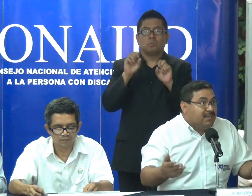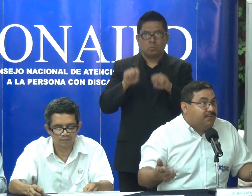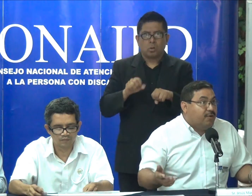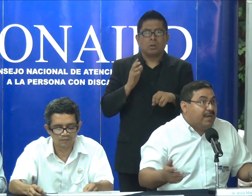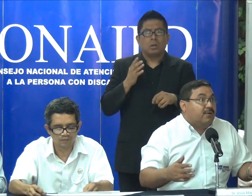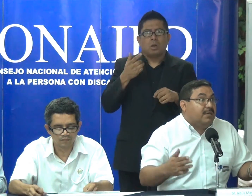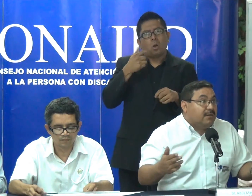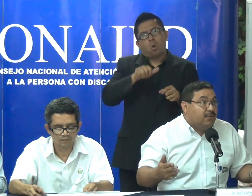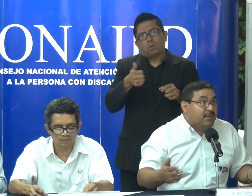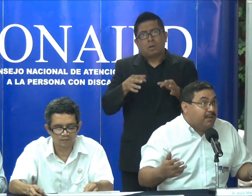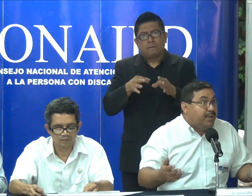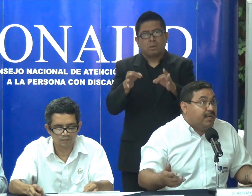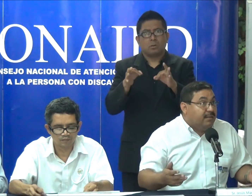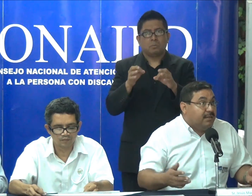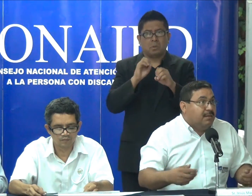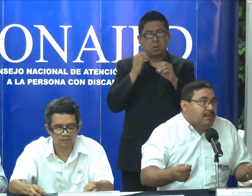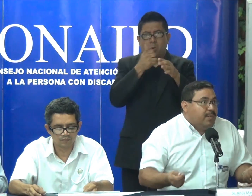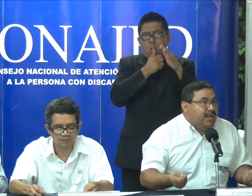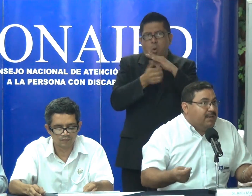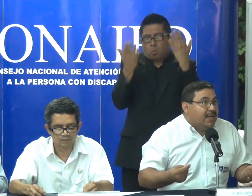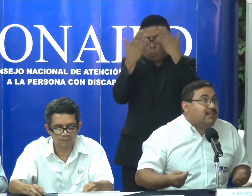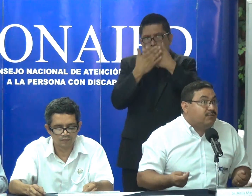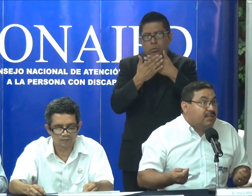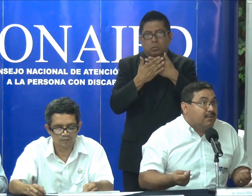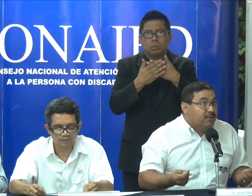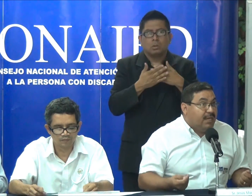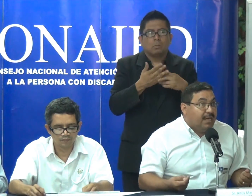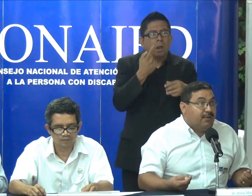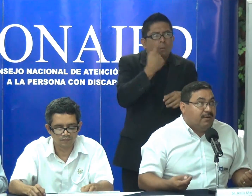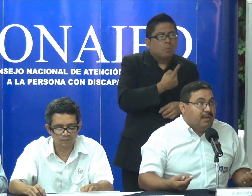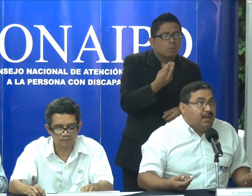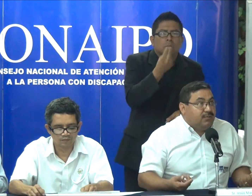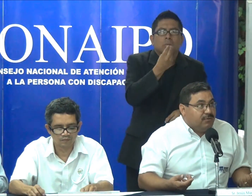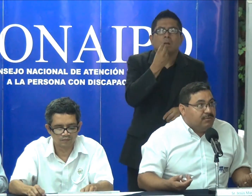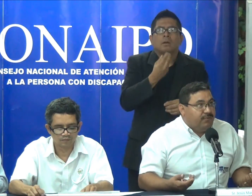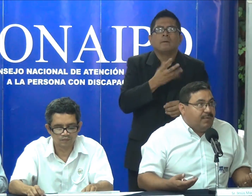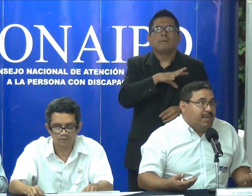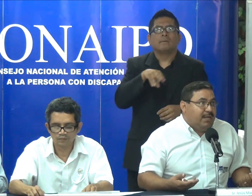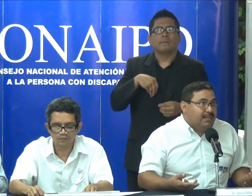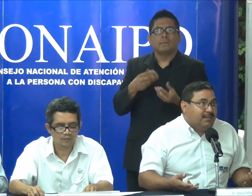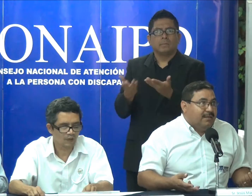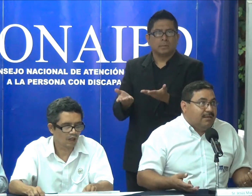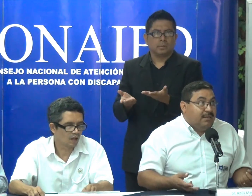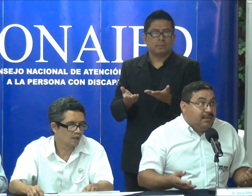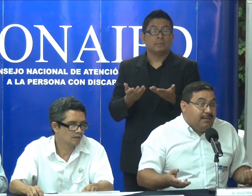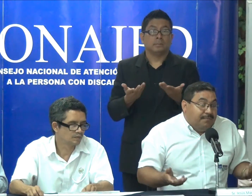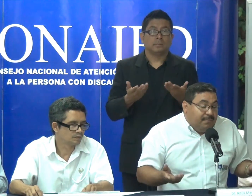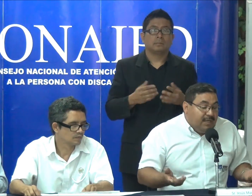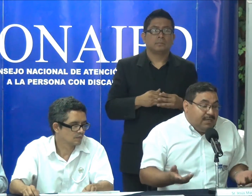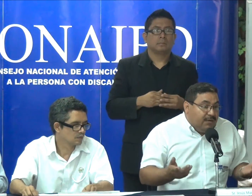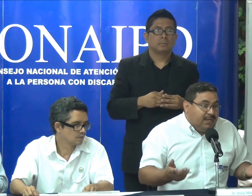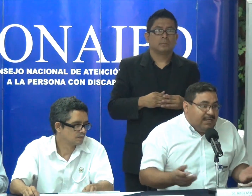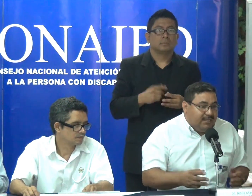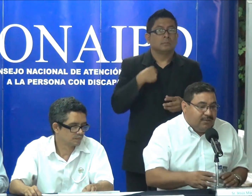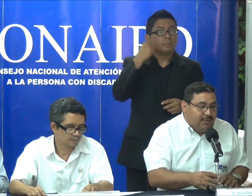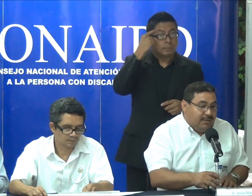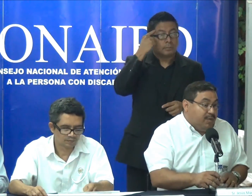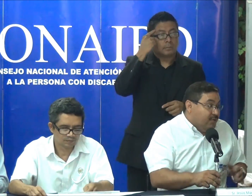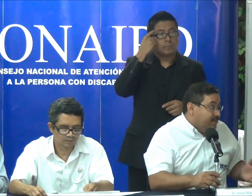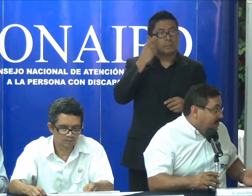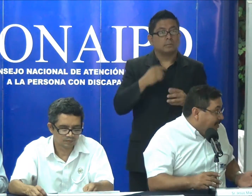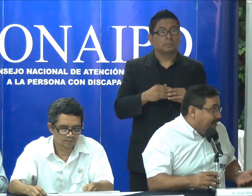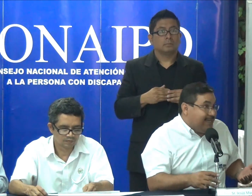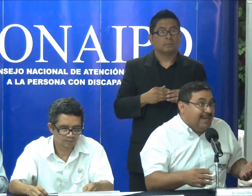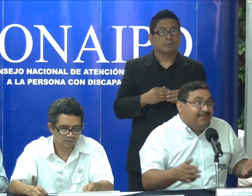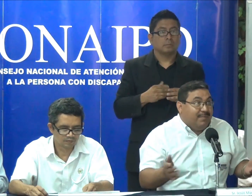a otras formas, no del todo transparentes, para llevar el sustento diario a sus familias. Y creo que eso,